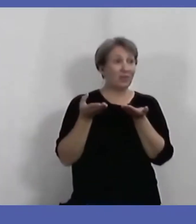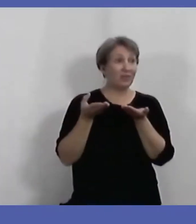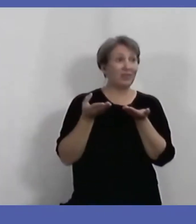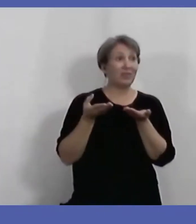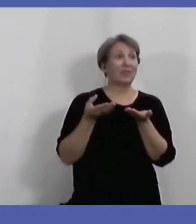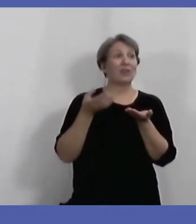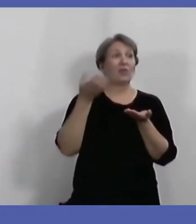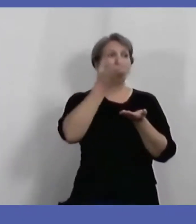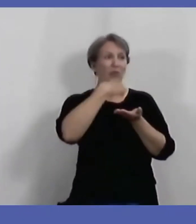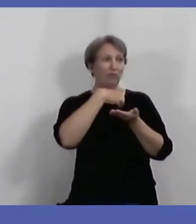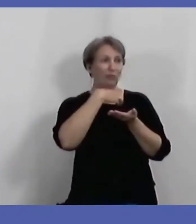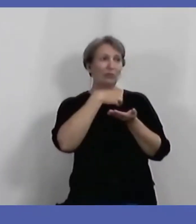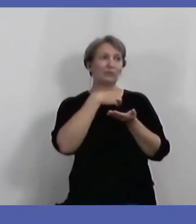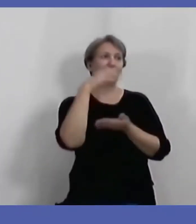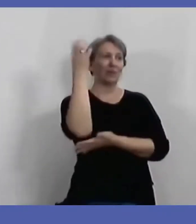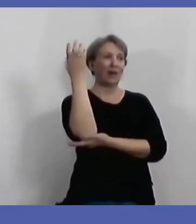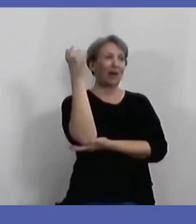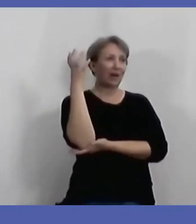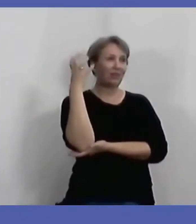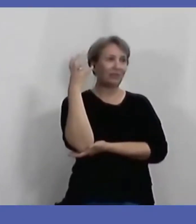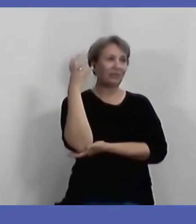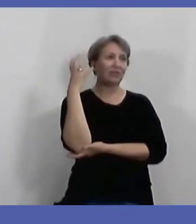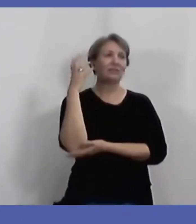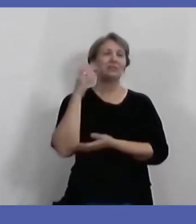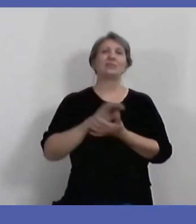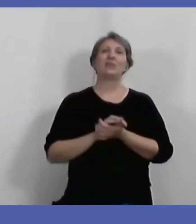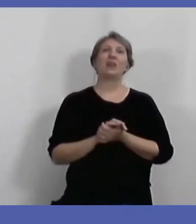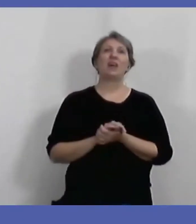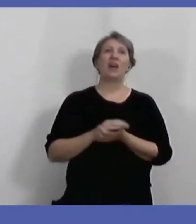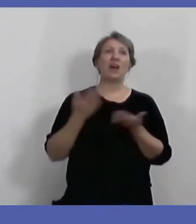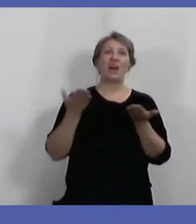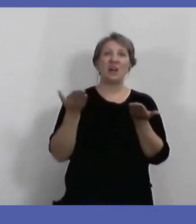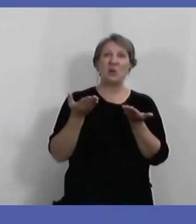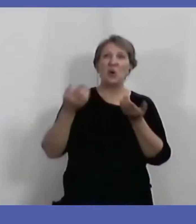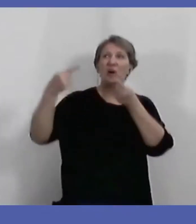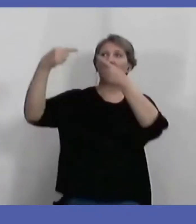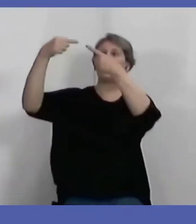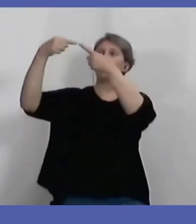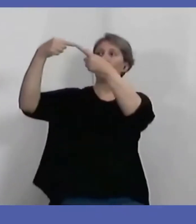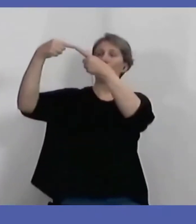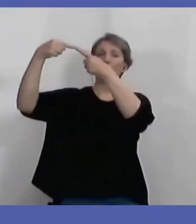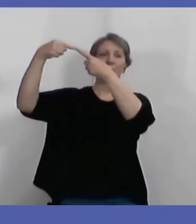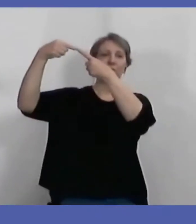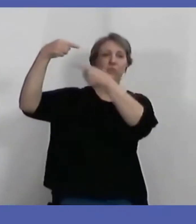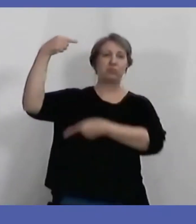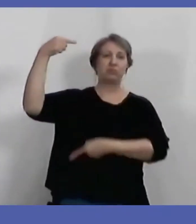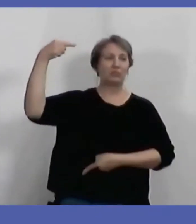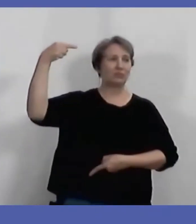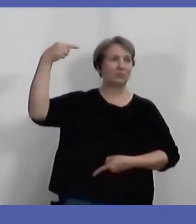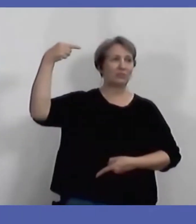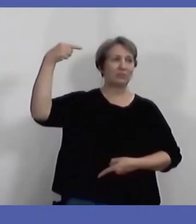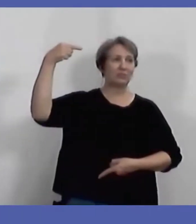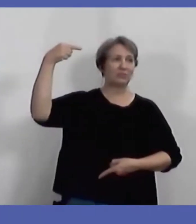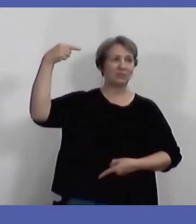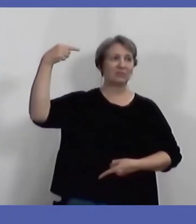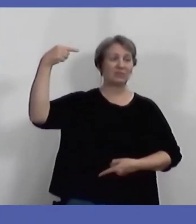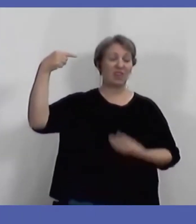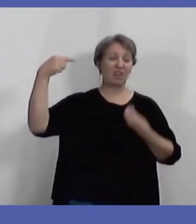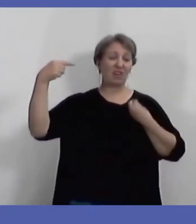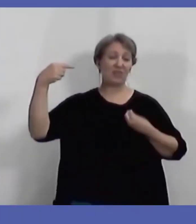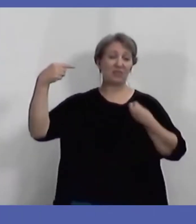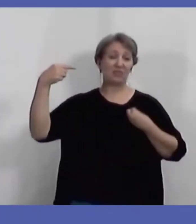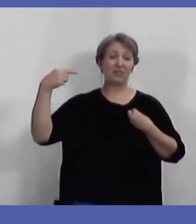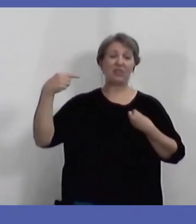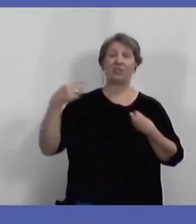davam fruto agradável à vista, bom para alimento. Tinha tudo ali. Mas, irmãos,